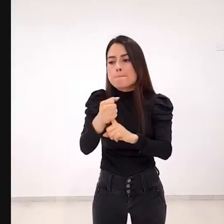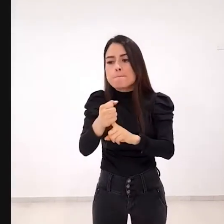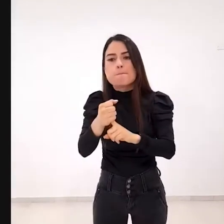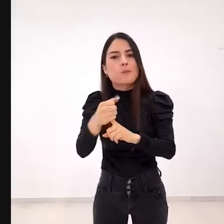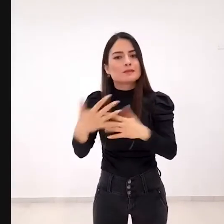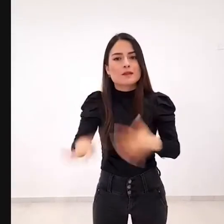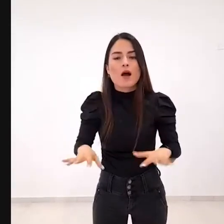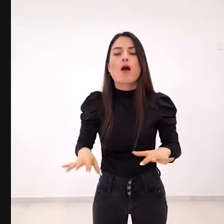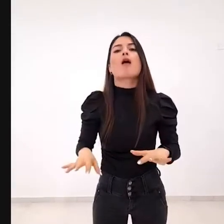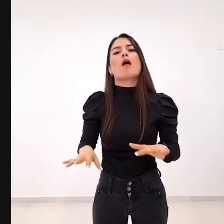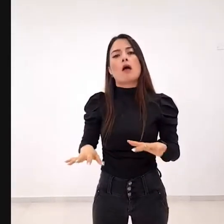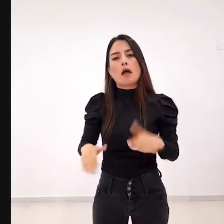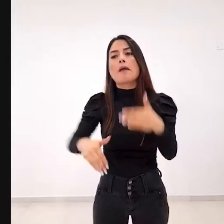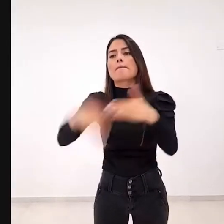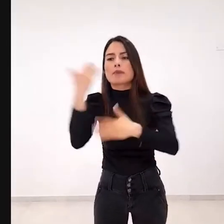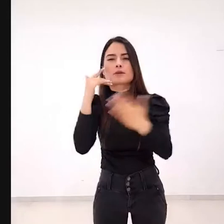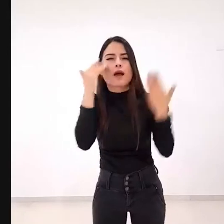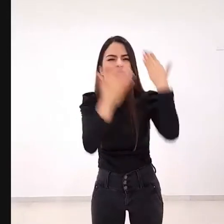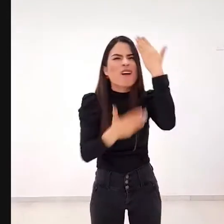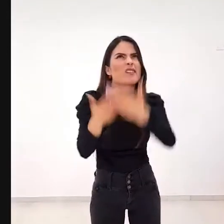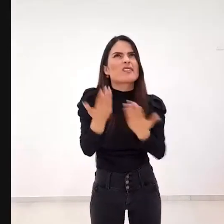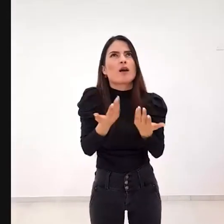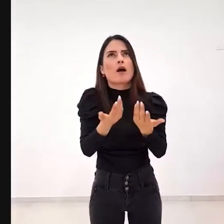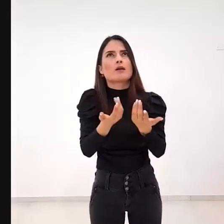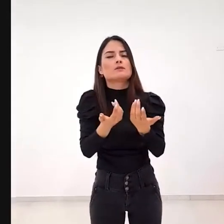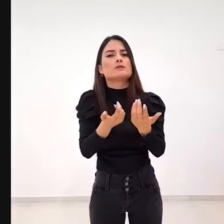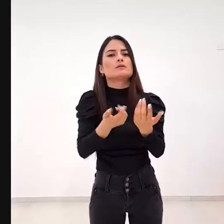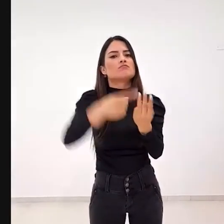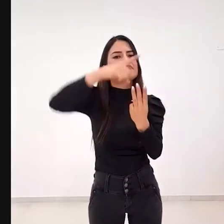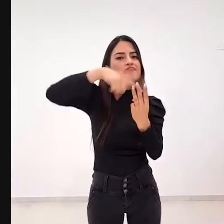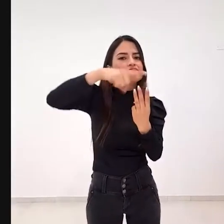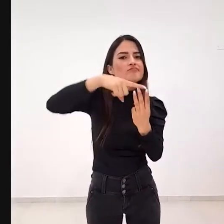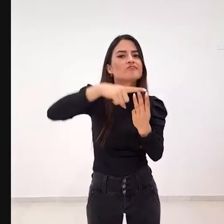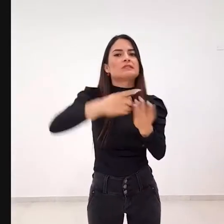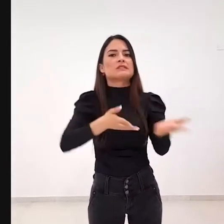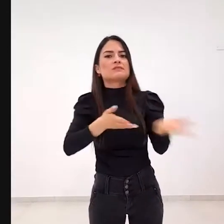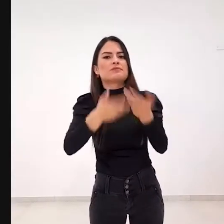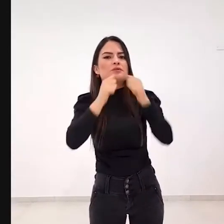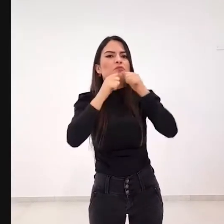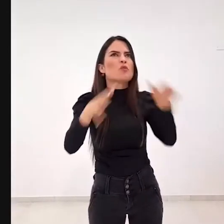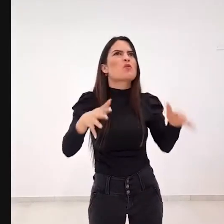aceptar la licencia de conducción para el ejercicio